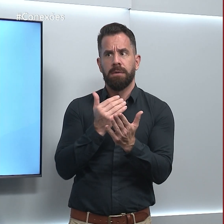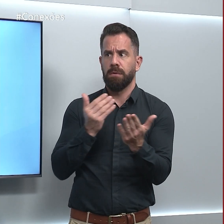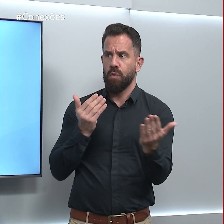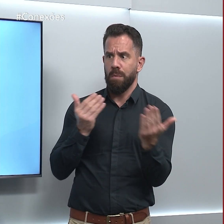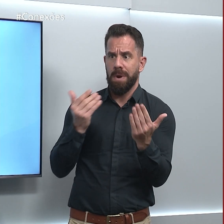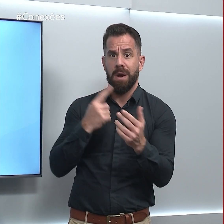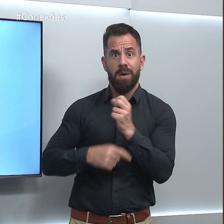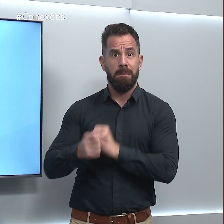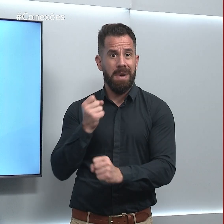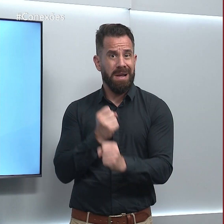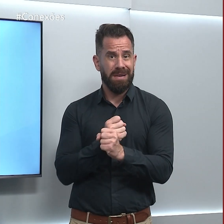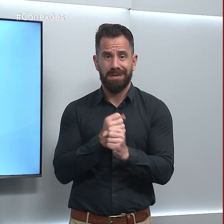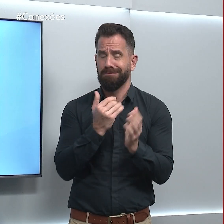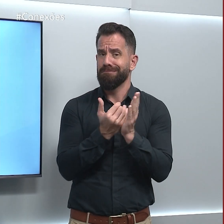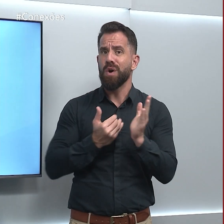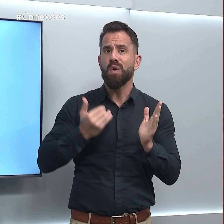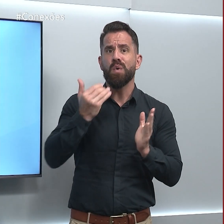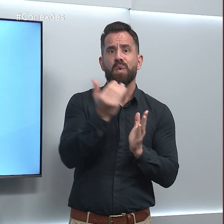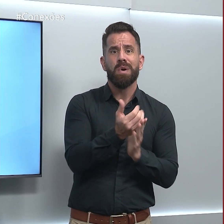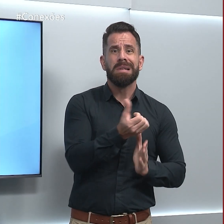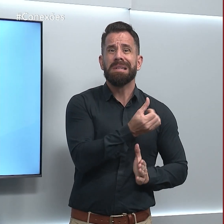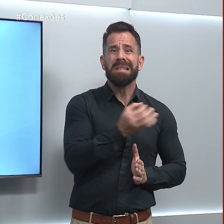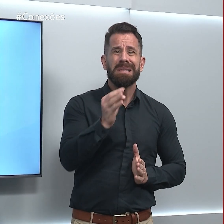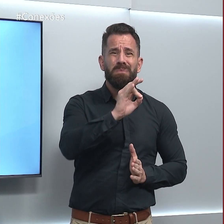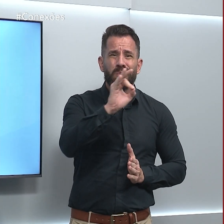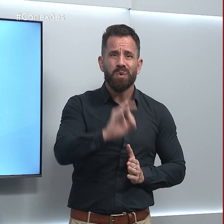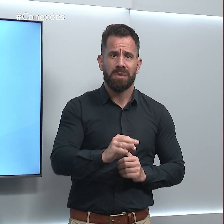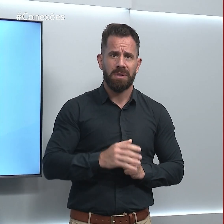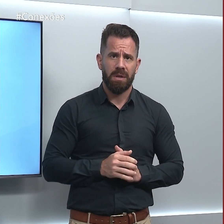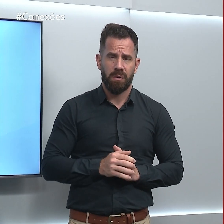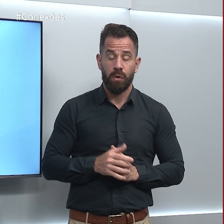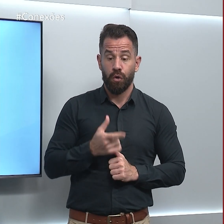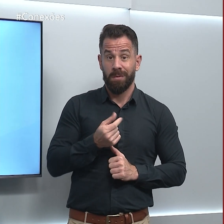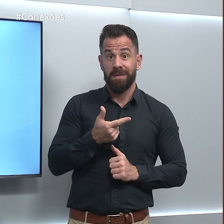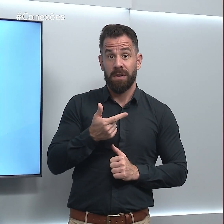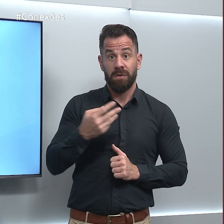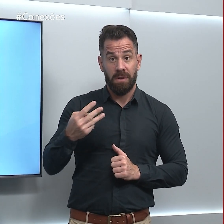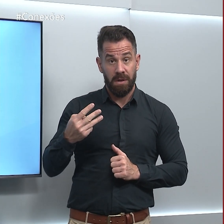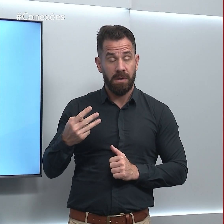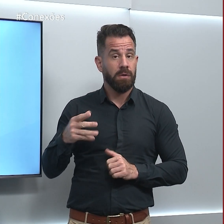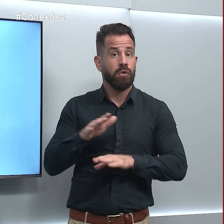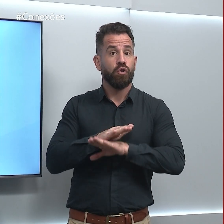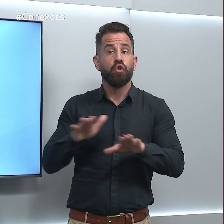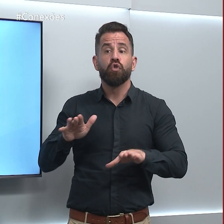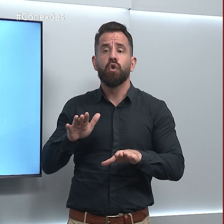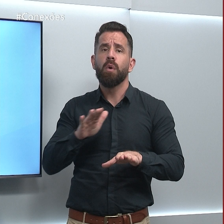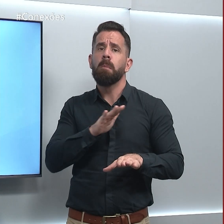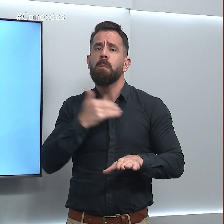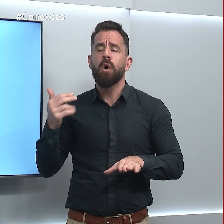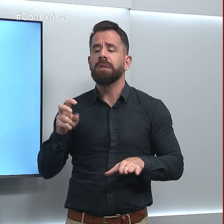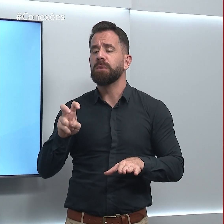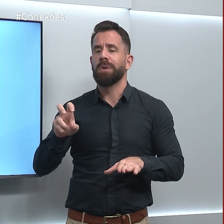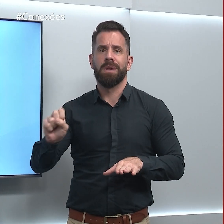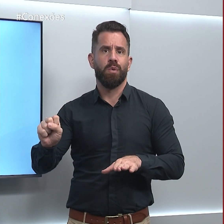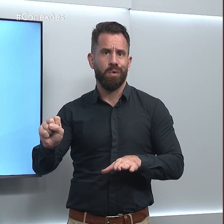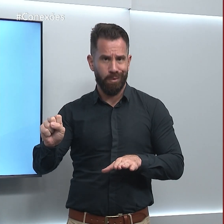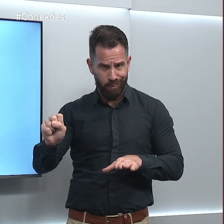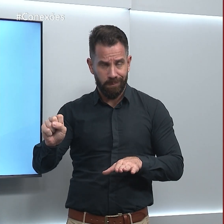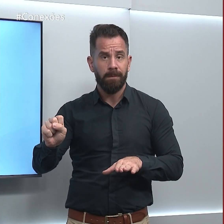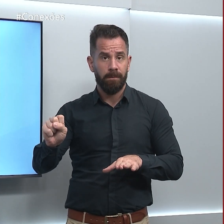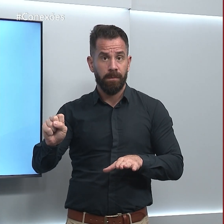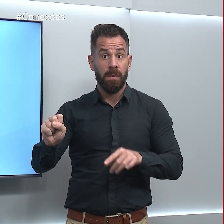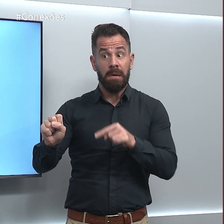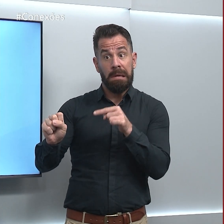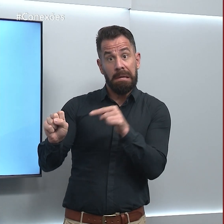passado. Em 2023, o estado registrou 58 mortes por causa da dengue. Para as autoridades,